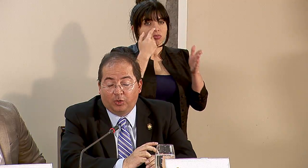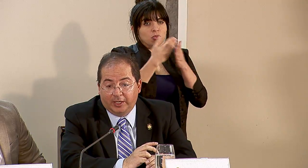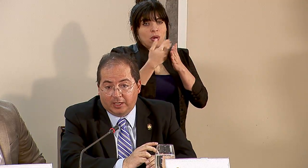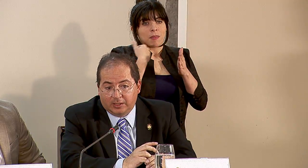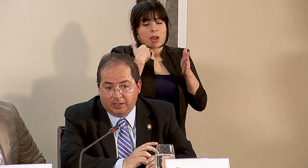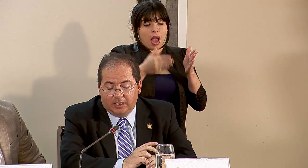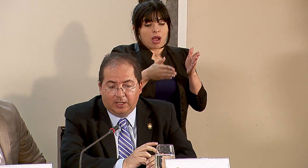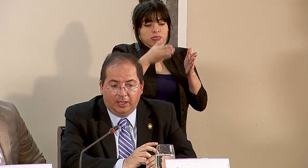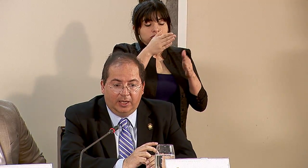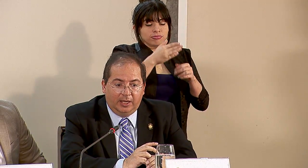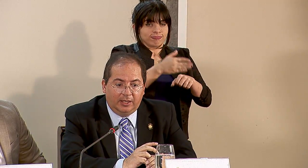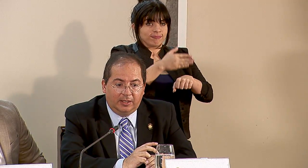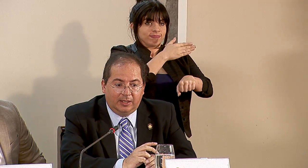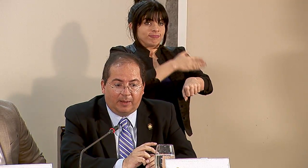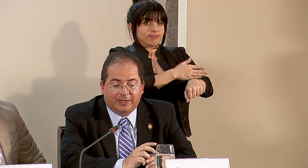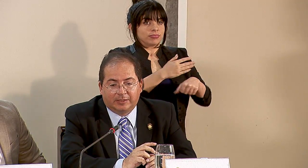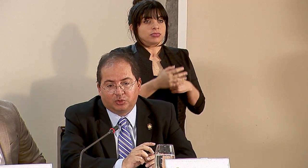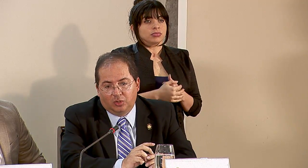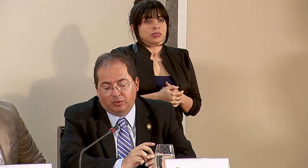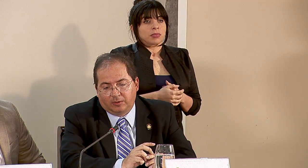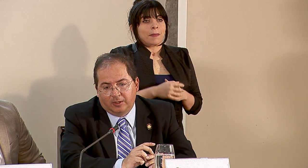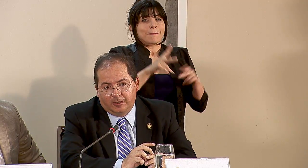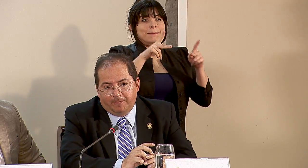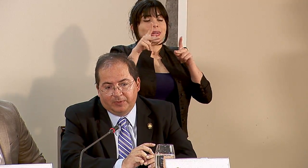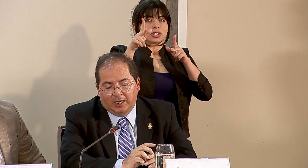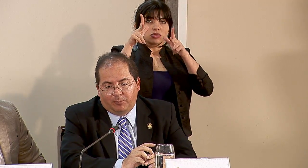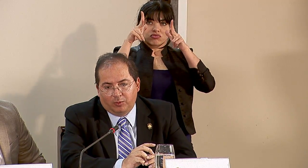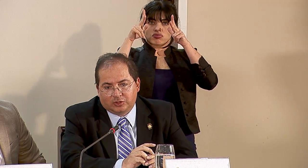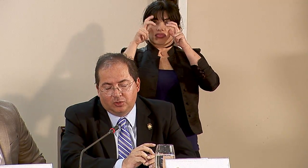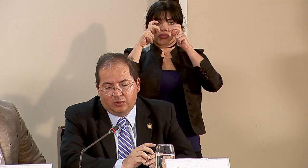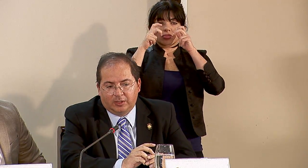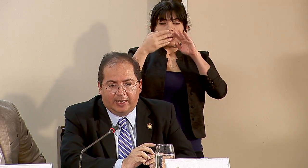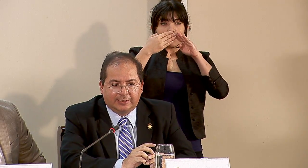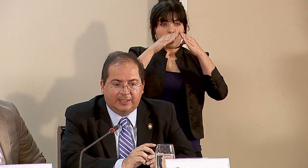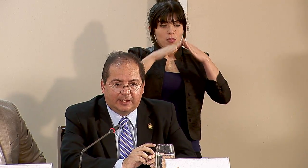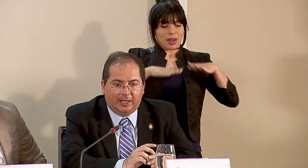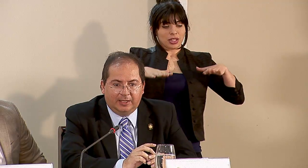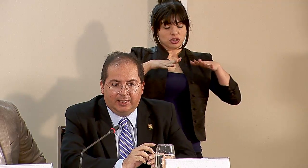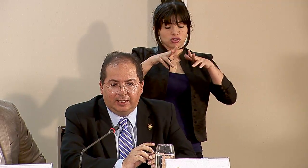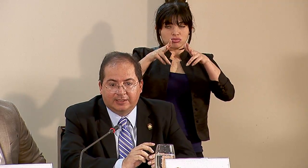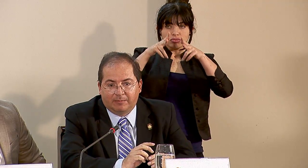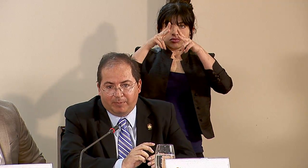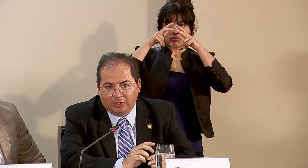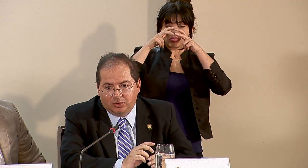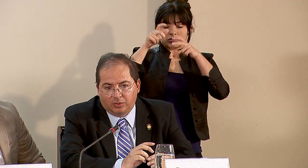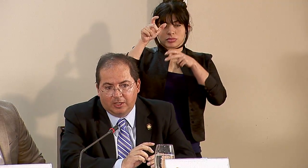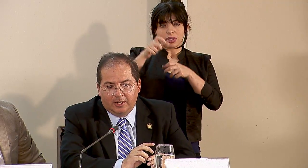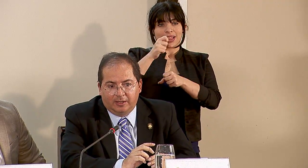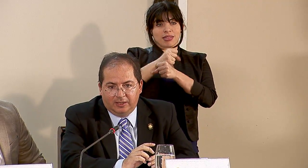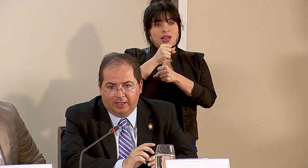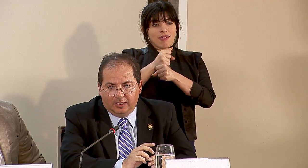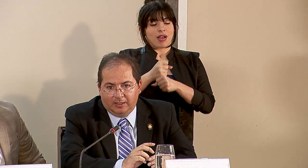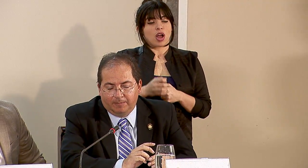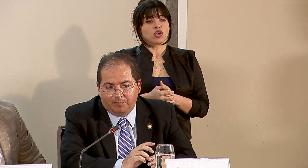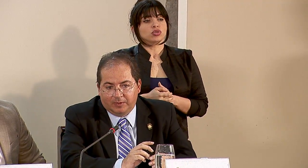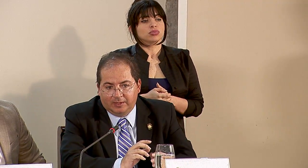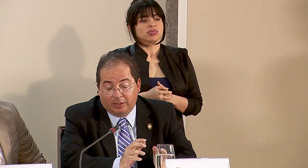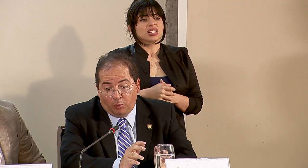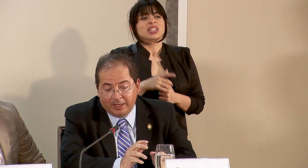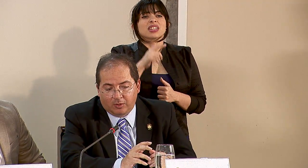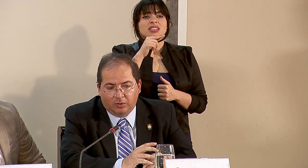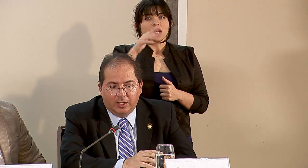que hay una mejoría en la percepción de la población acerca del desempeño del